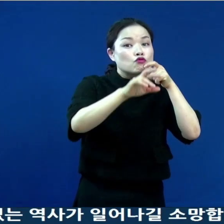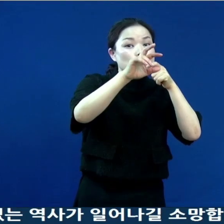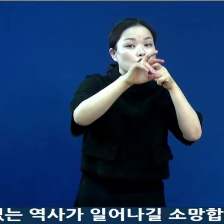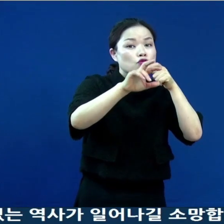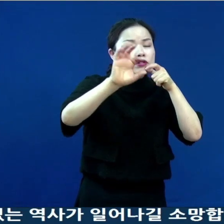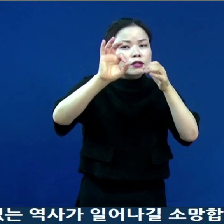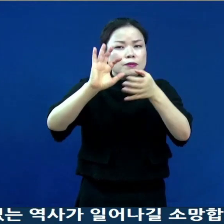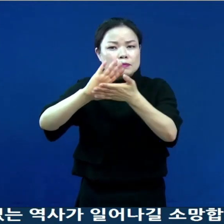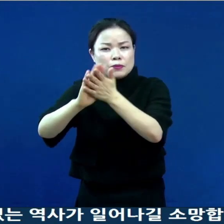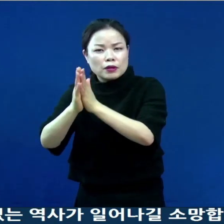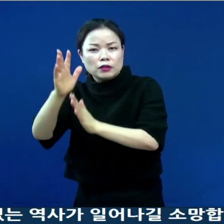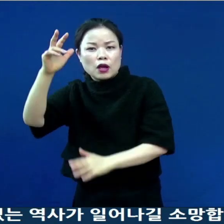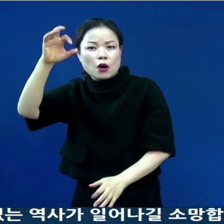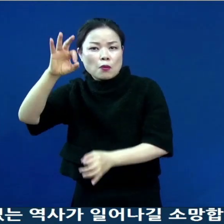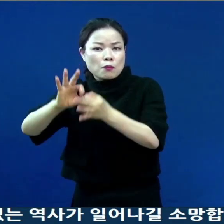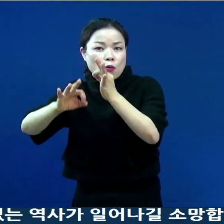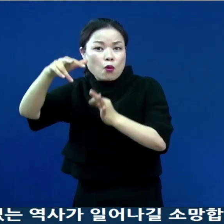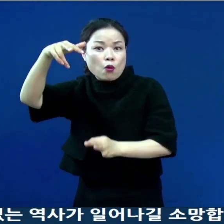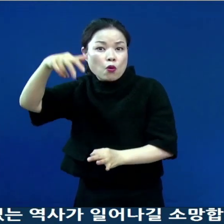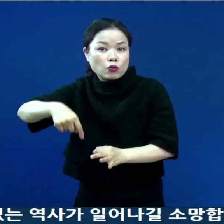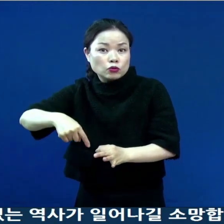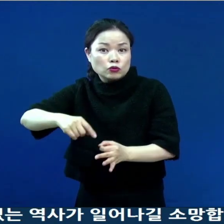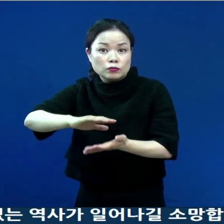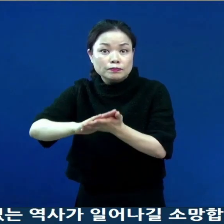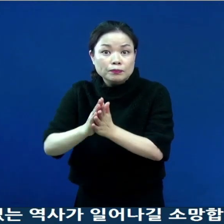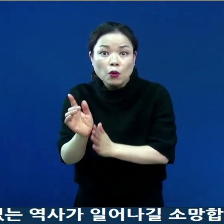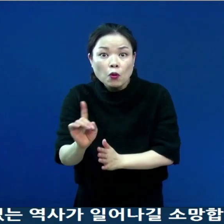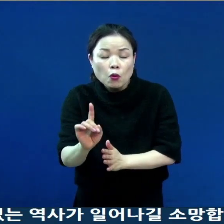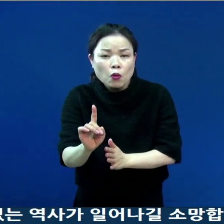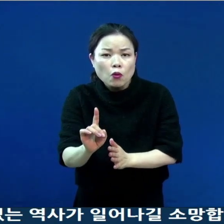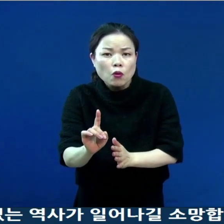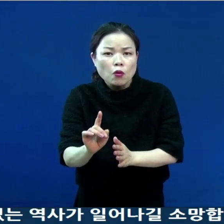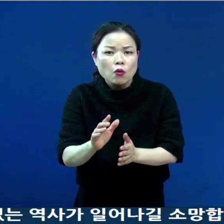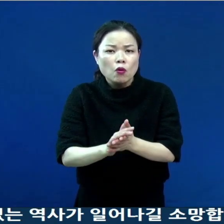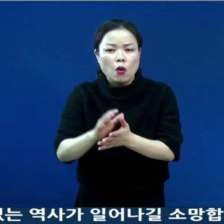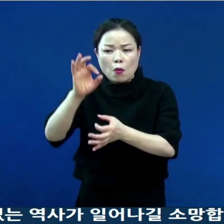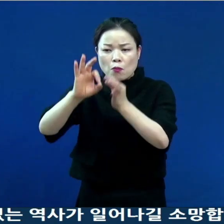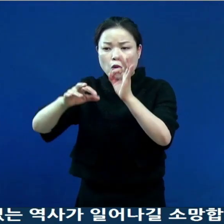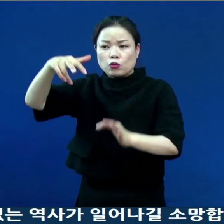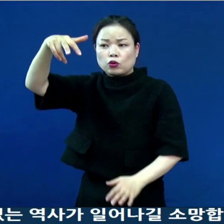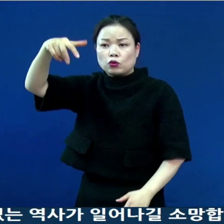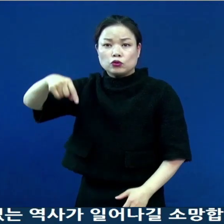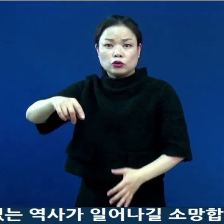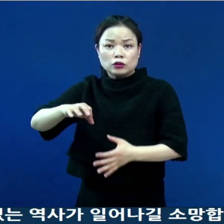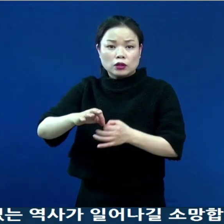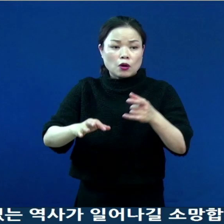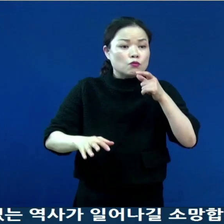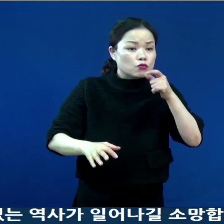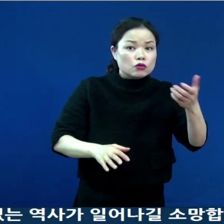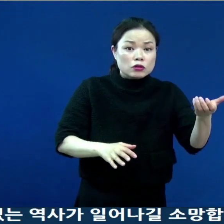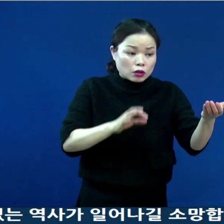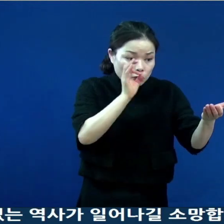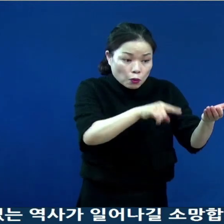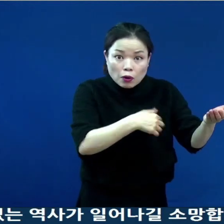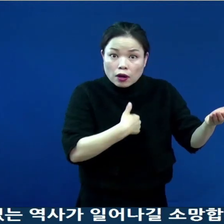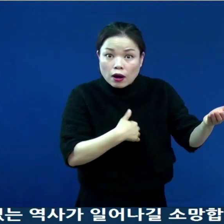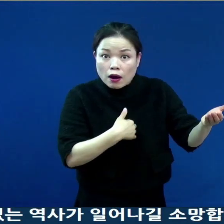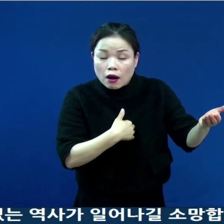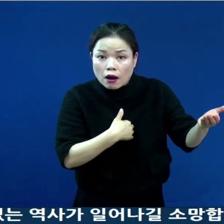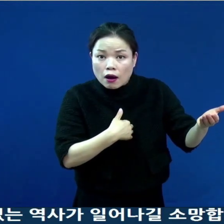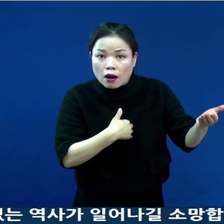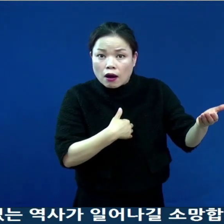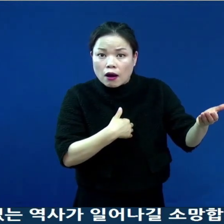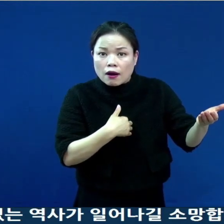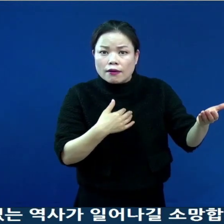물이 포도주가 되었다는 사실을 통해서 뭘 보고 뭘 믿습니까? 포도주를 통해서 그 이전에 물을 볼 수 있어야 됩니다.